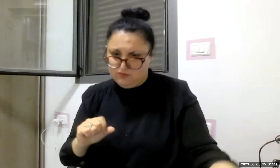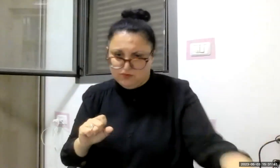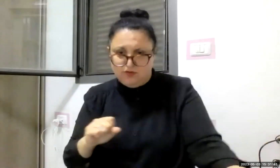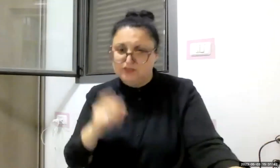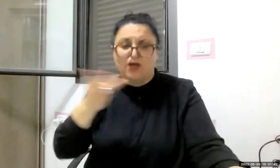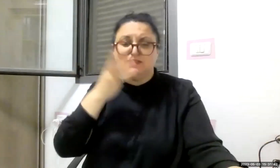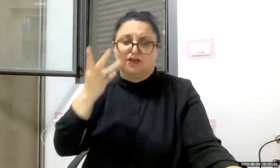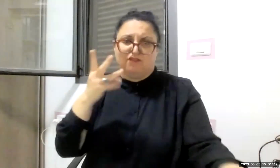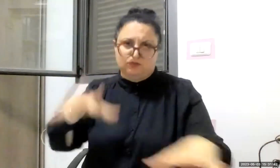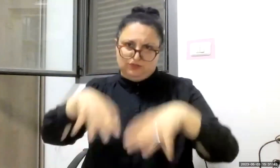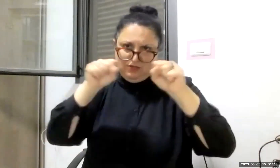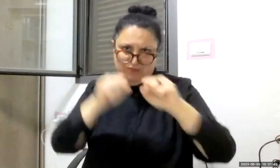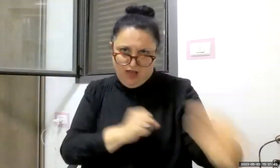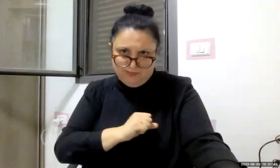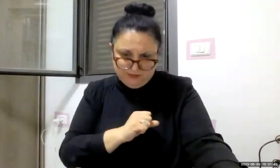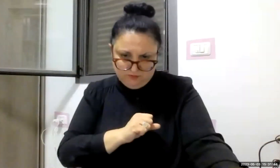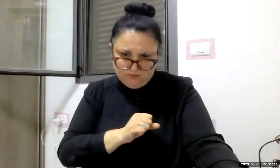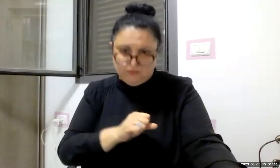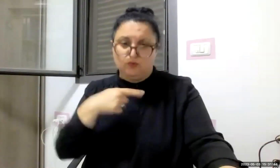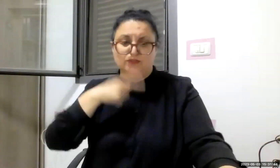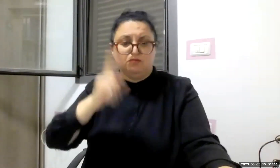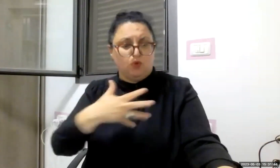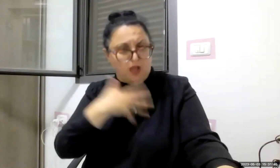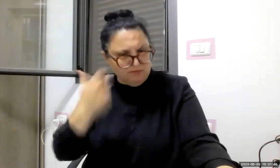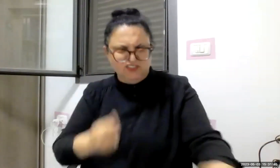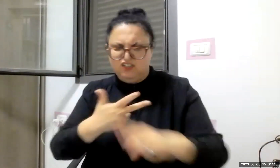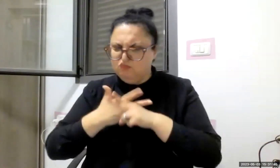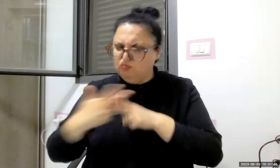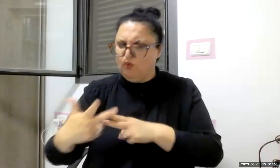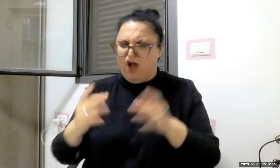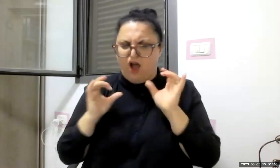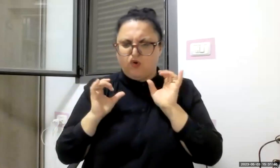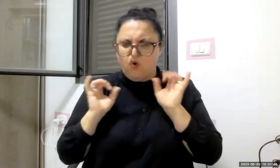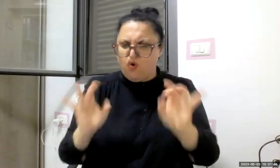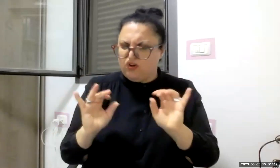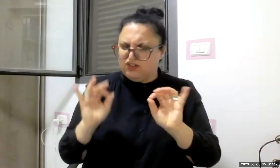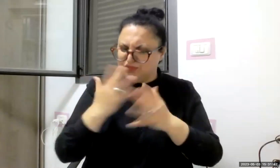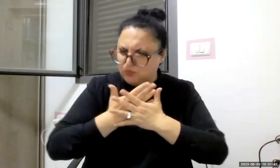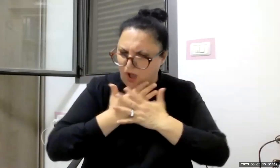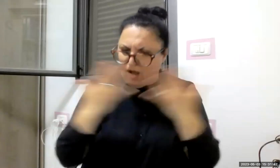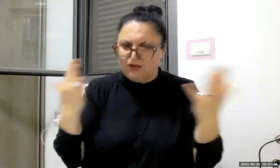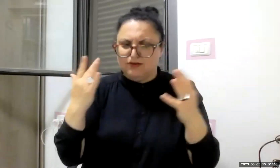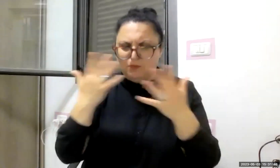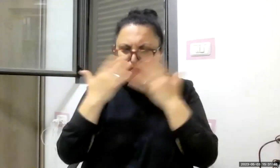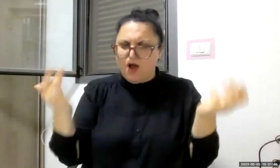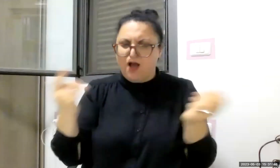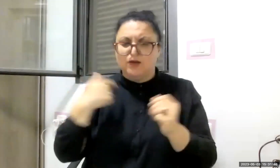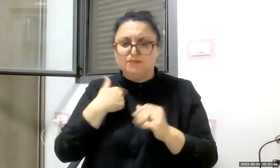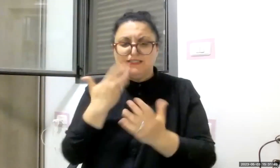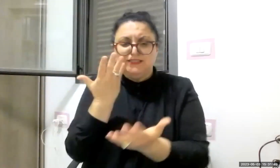הפירוק זה משהו שמשותף לכולנו וזו שפה שכולנו צריכים לאמץ זה צריך